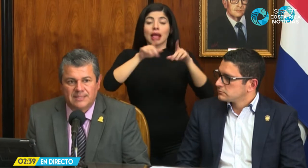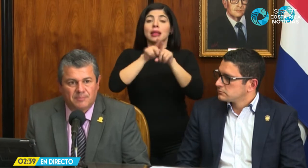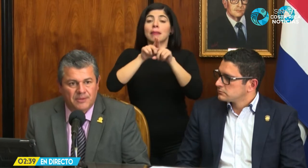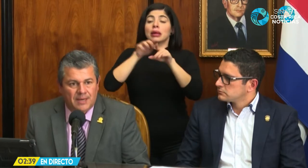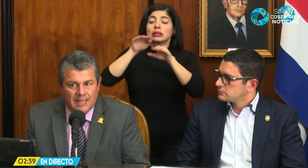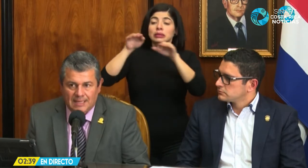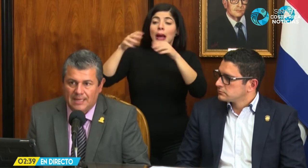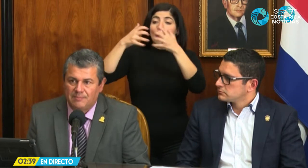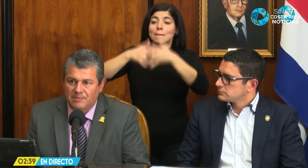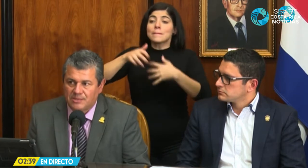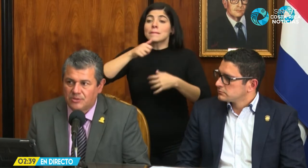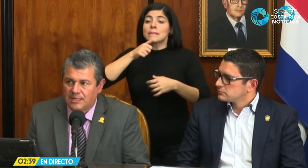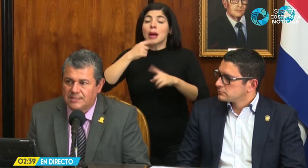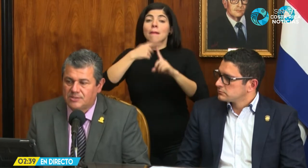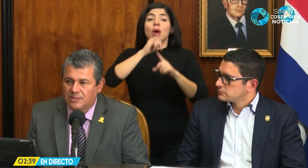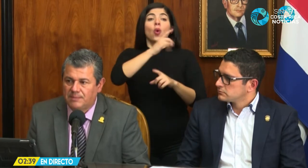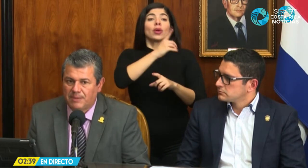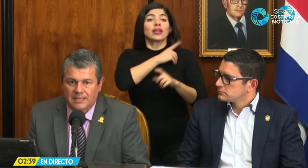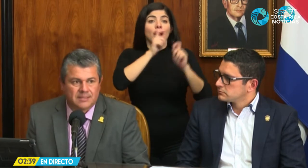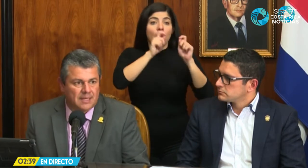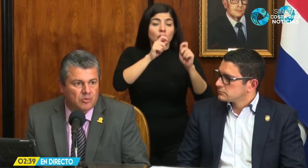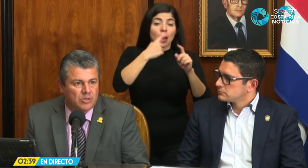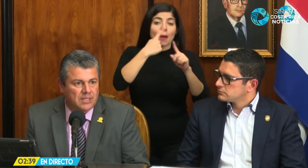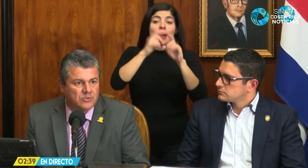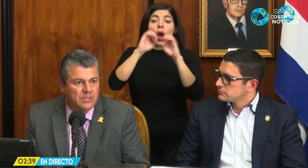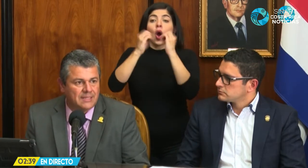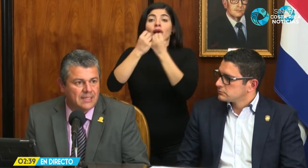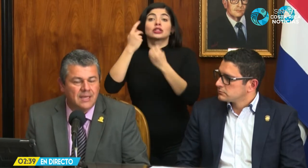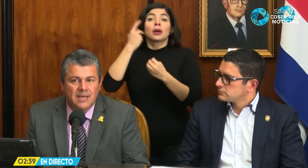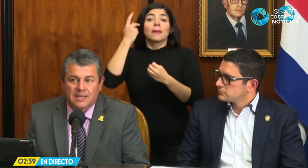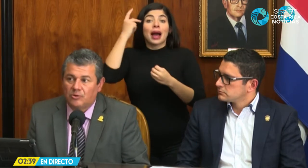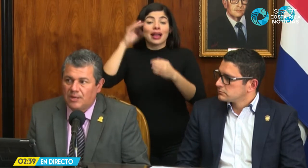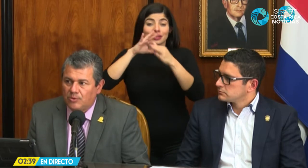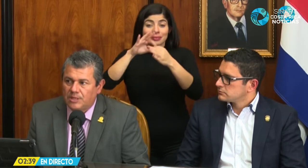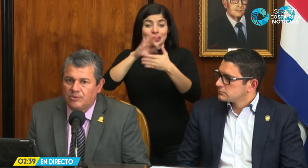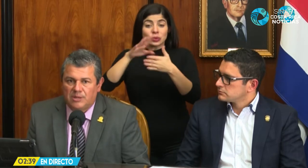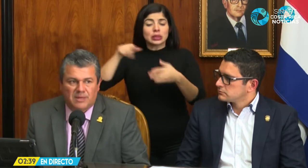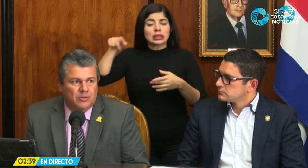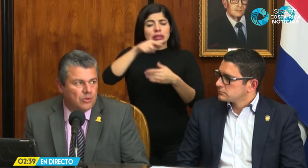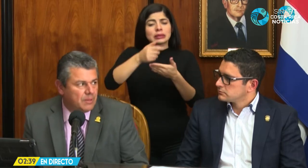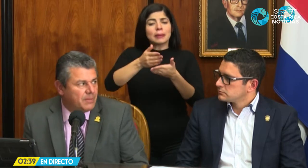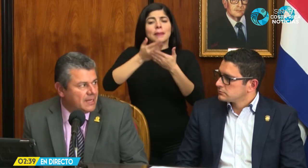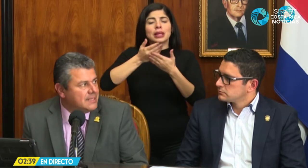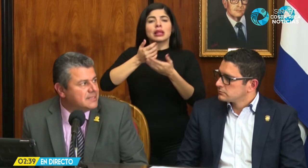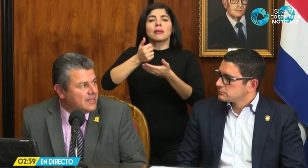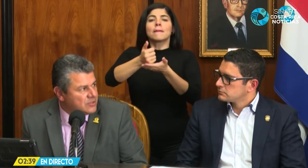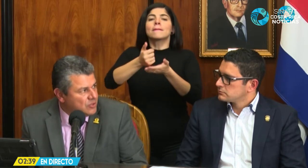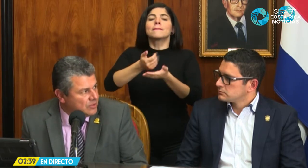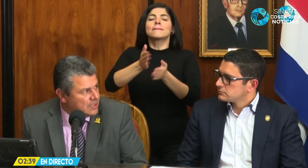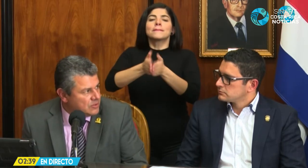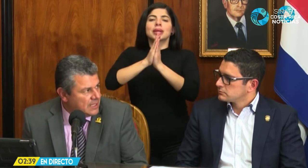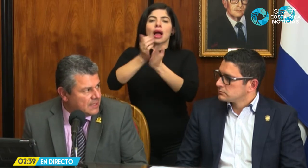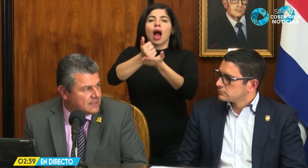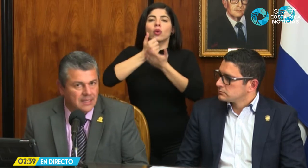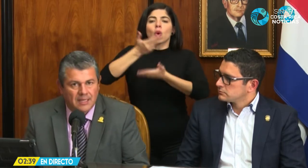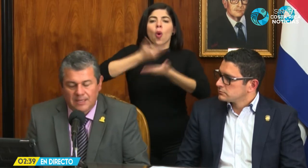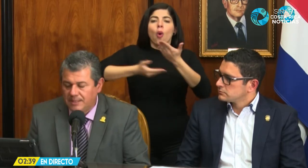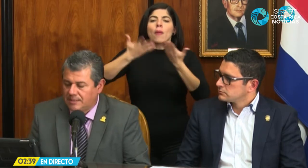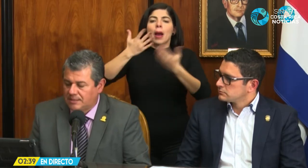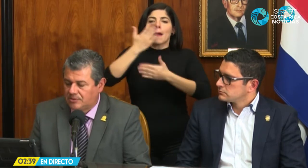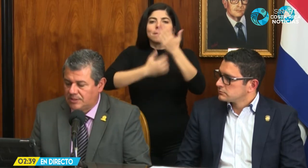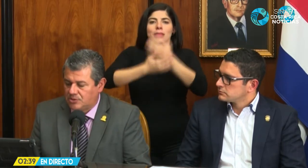la empresa privada y a las mismas organizaciones de padres en la comunidad estudiantil que colaboren con la mano de obra para la instalación de esos tanques